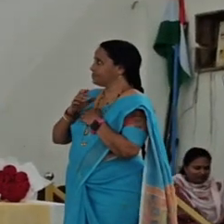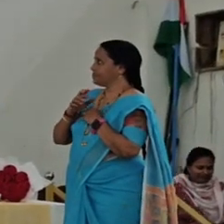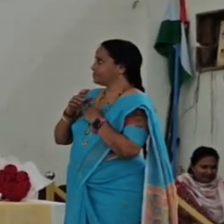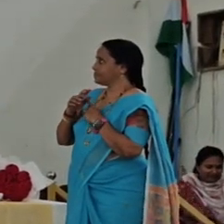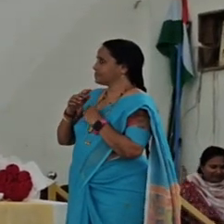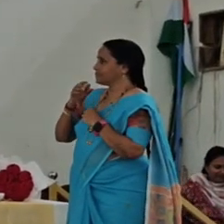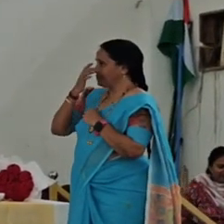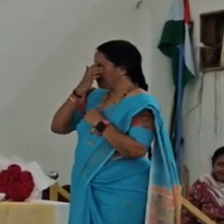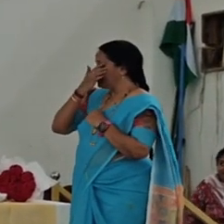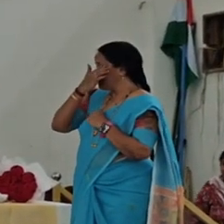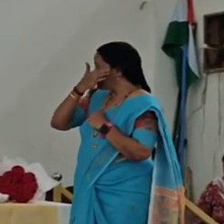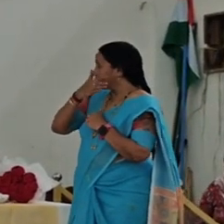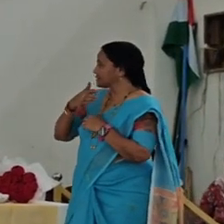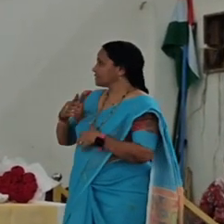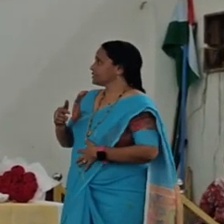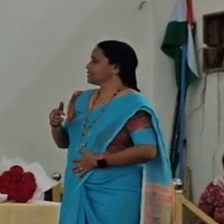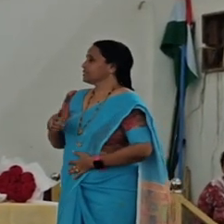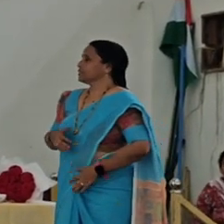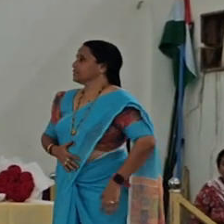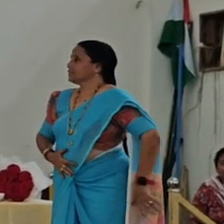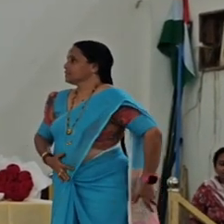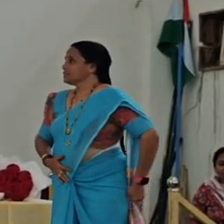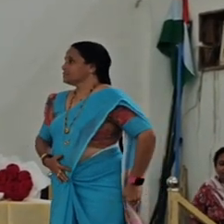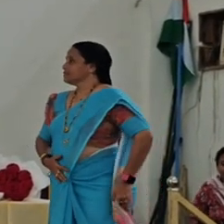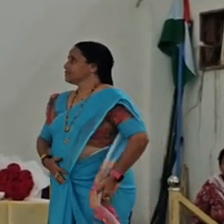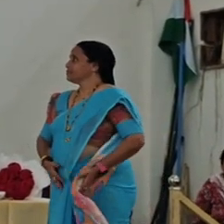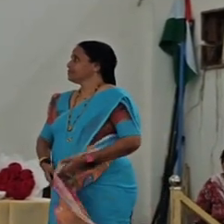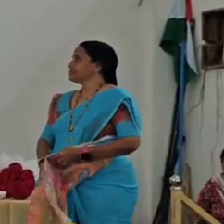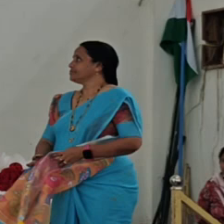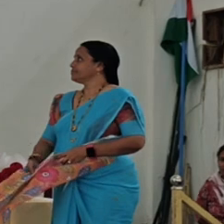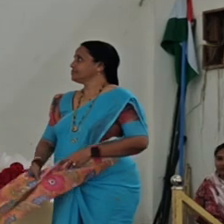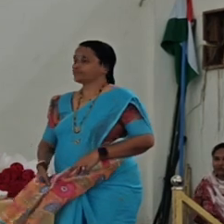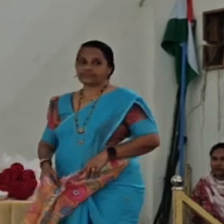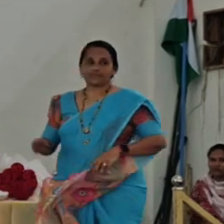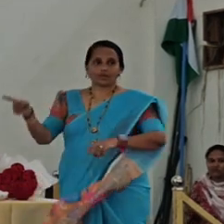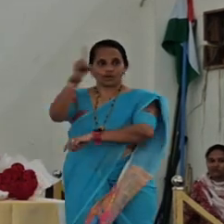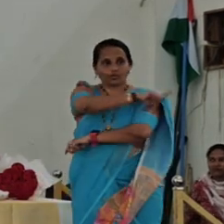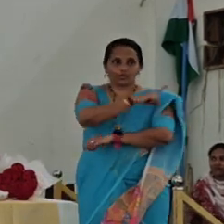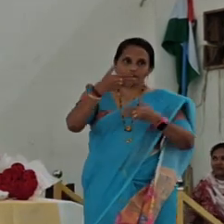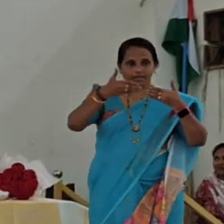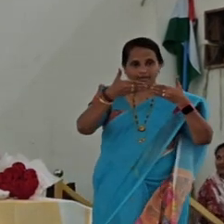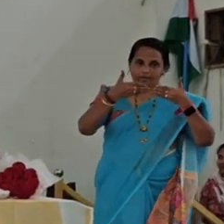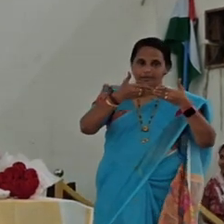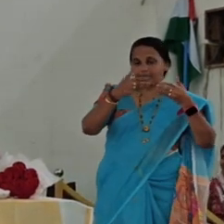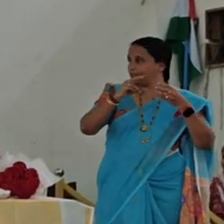అనేక విషయాలు చాలా వివరంగా విశ్లేషించారు. ఈ మీటింగ్